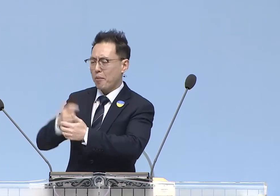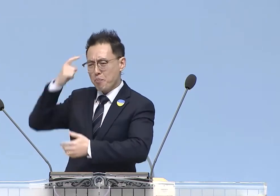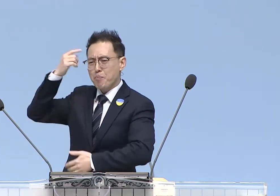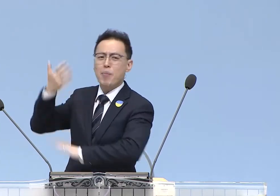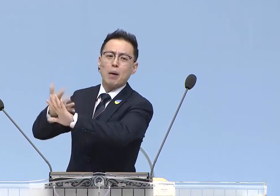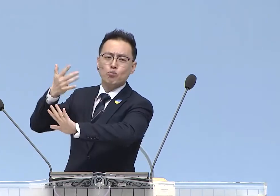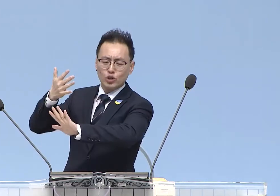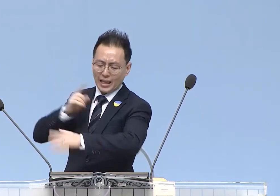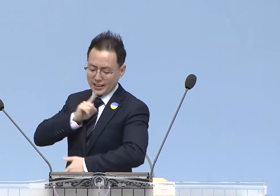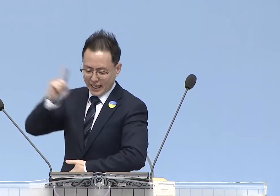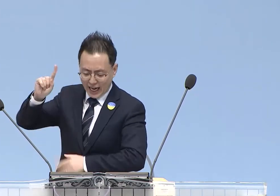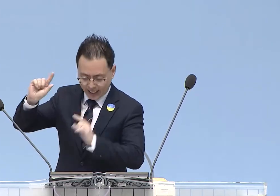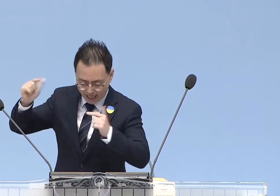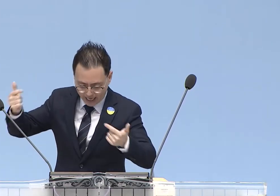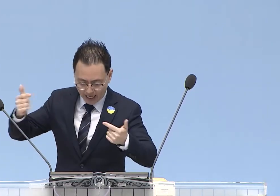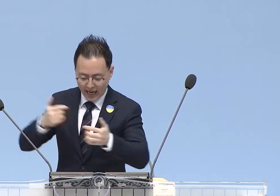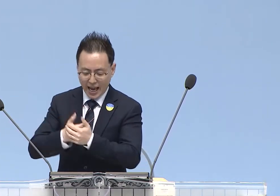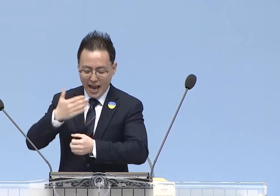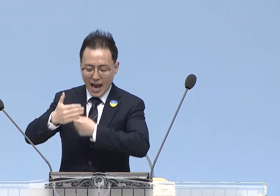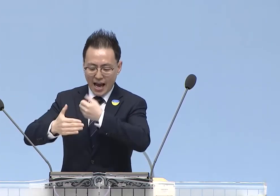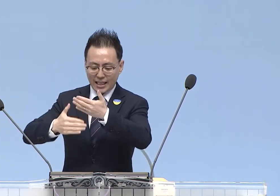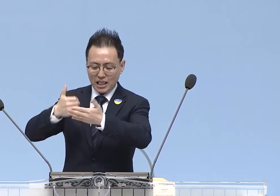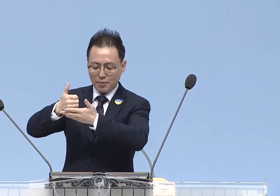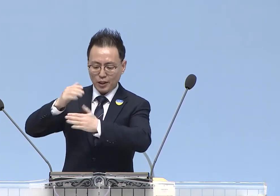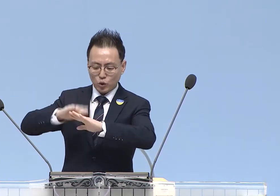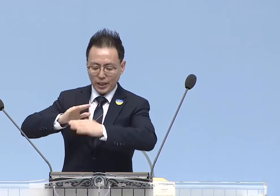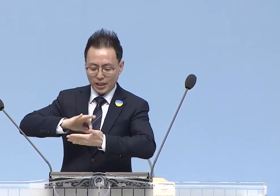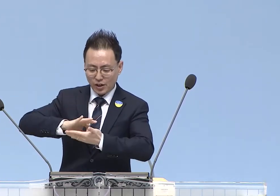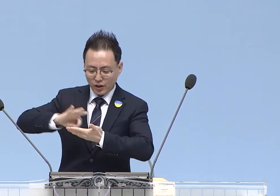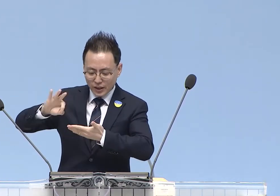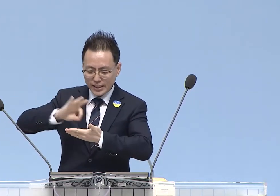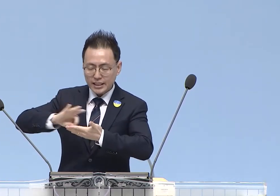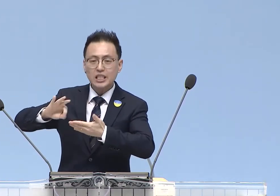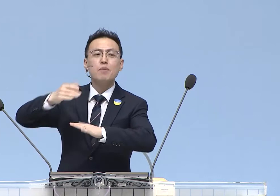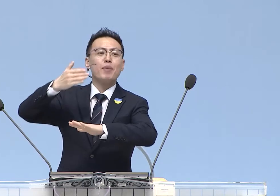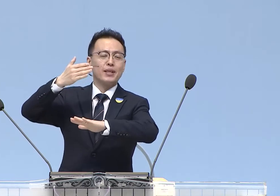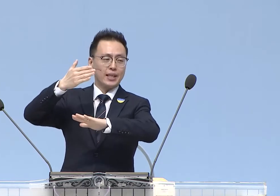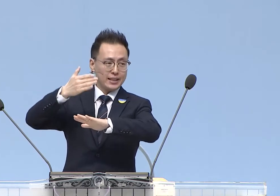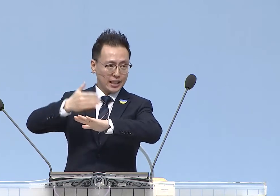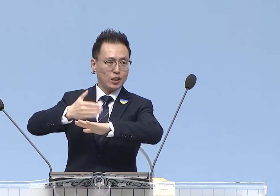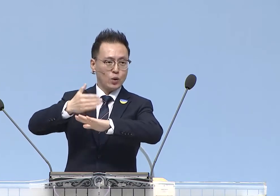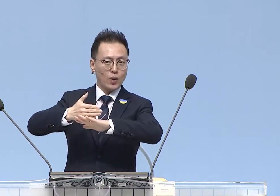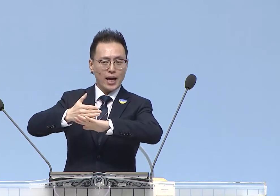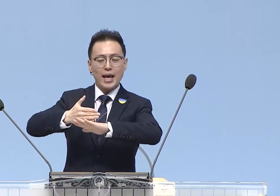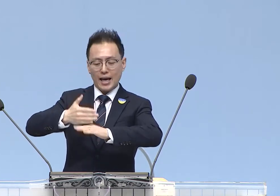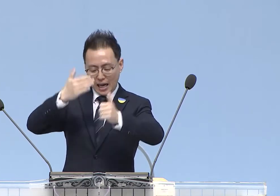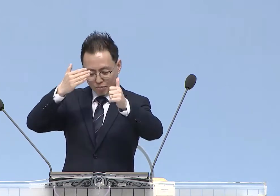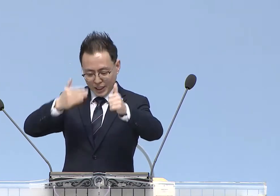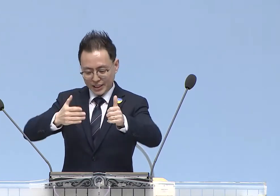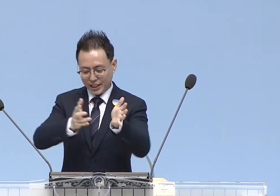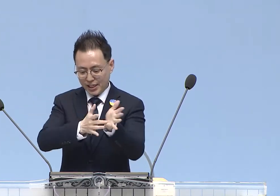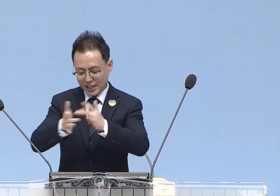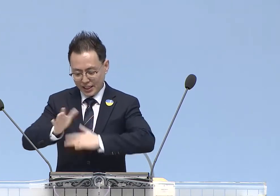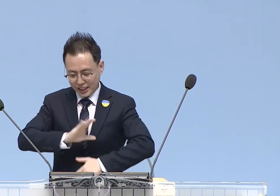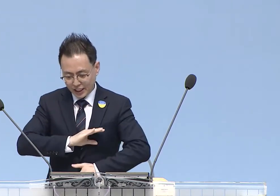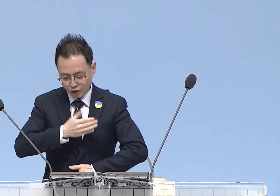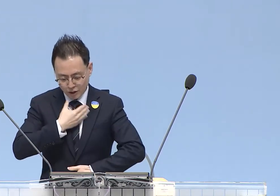하나님께 반문하는 자가 아니라 하나님의 손에 들려 쓰임받는다는 사실로 감사하시길 예수님